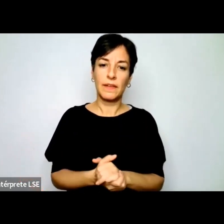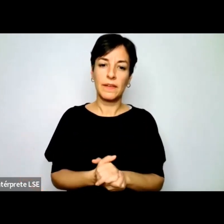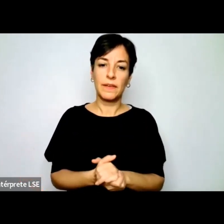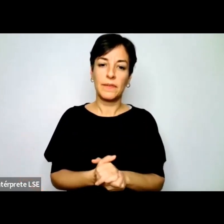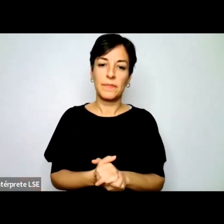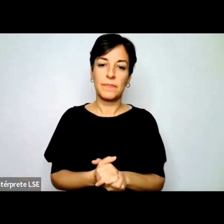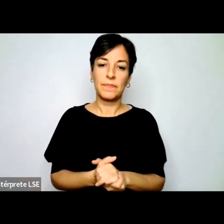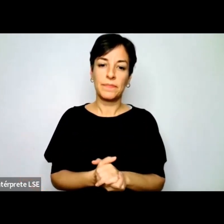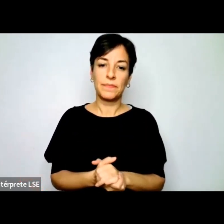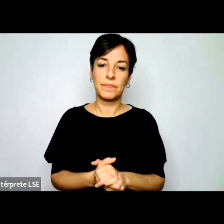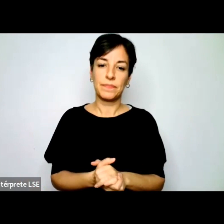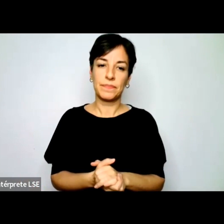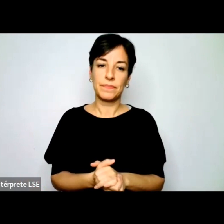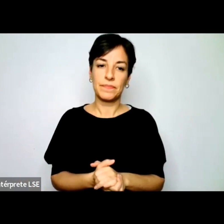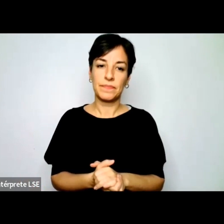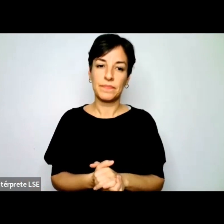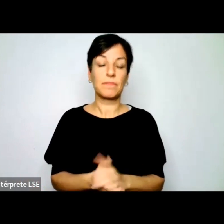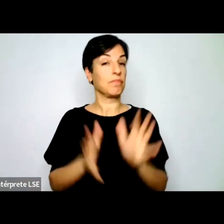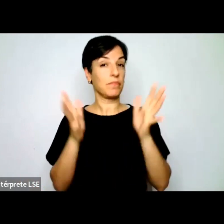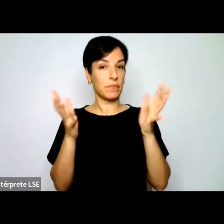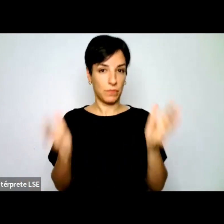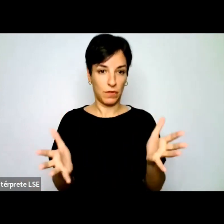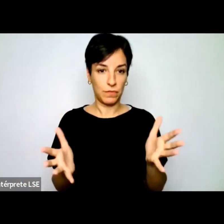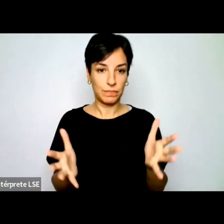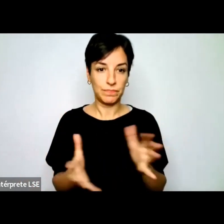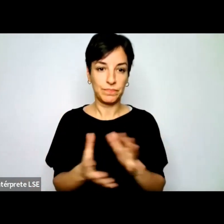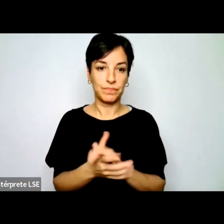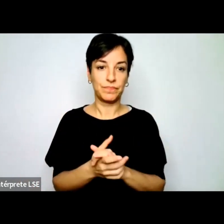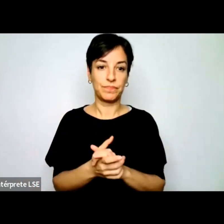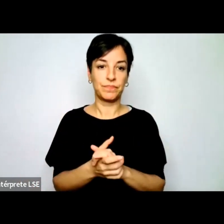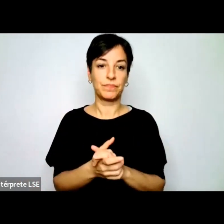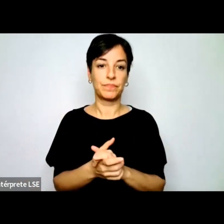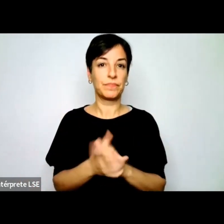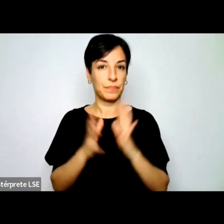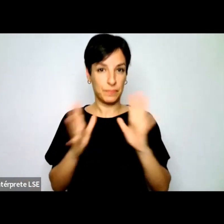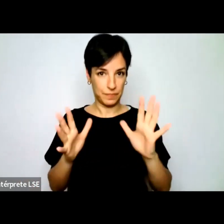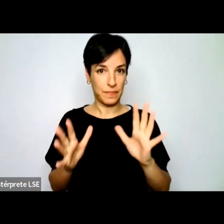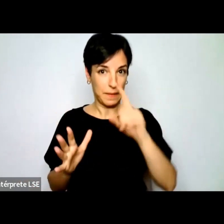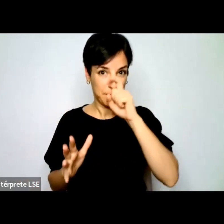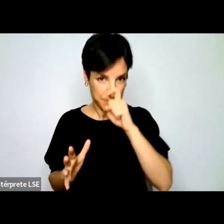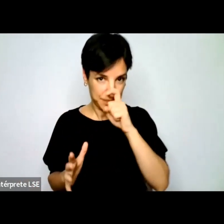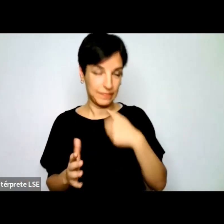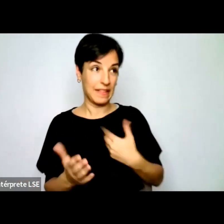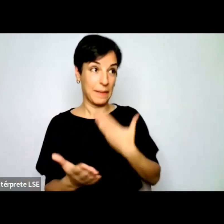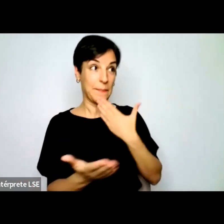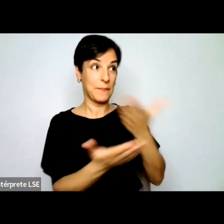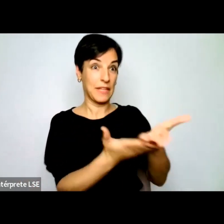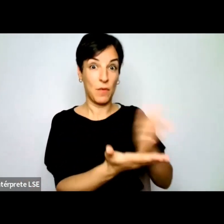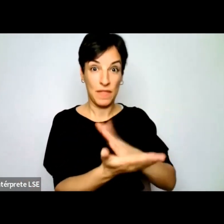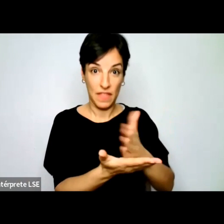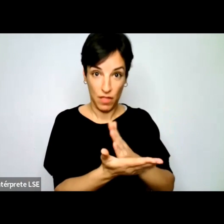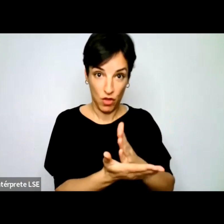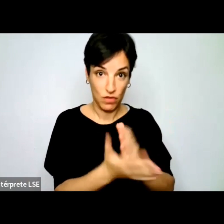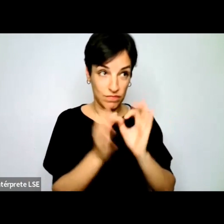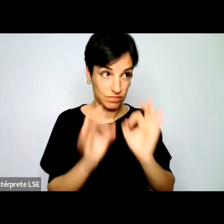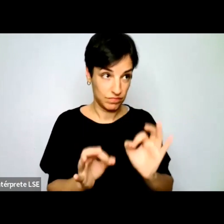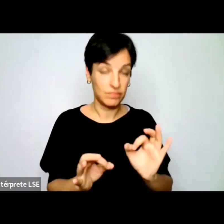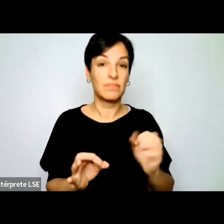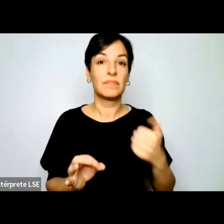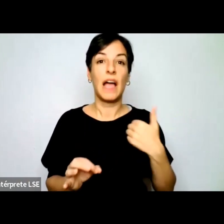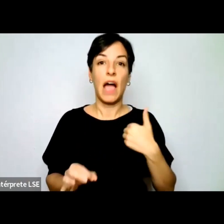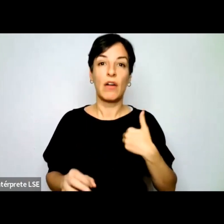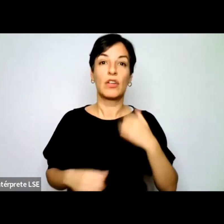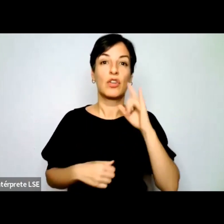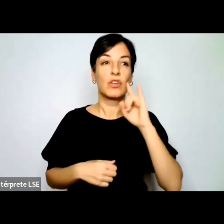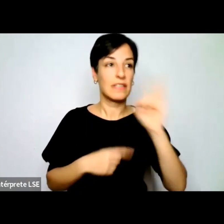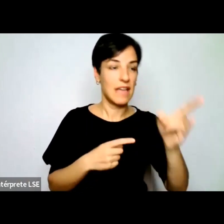vosotros. Entonces, bueno, entonces tenemos la solicitud de mediación, vamos a contactar con las partes